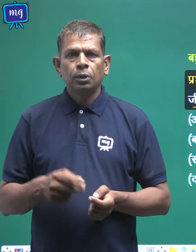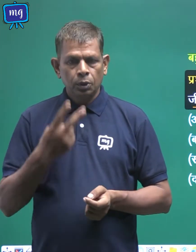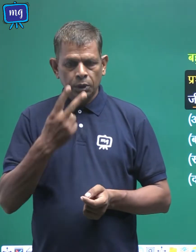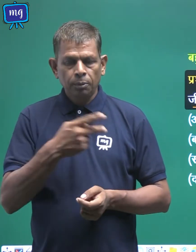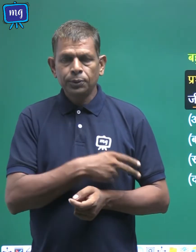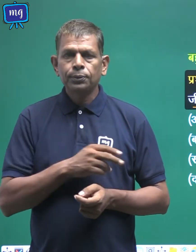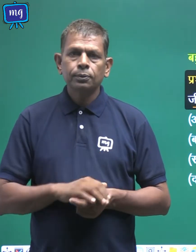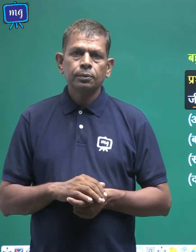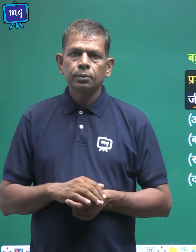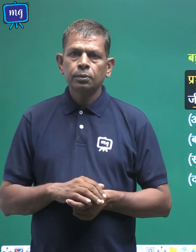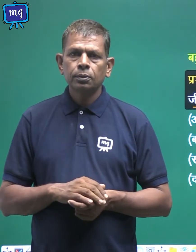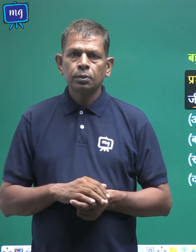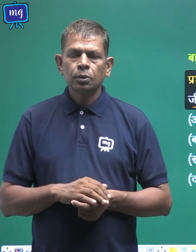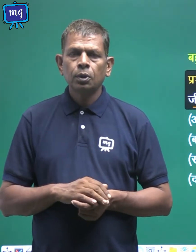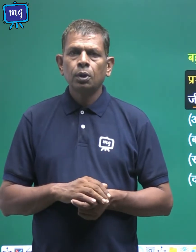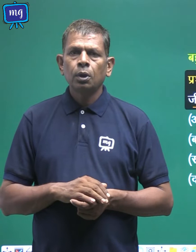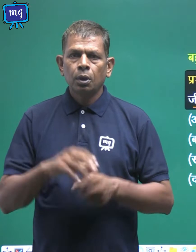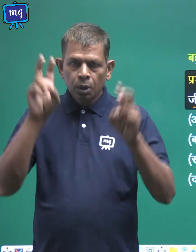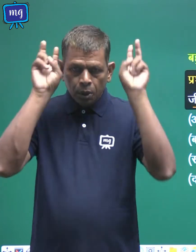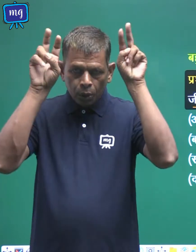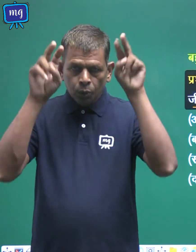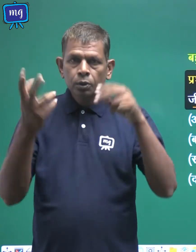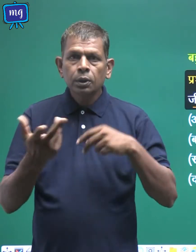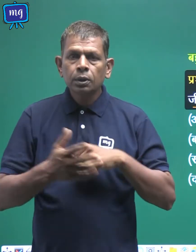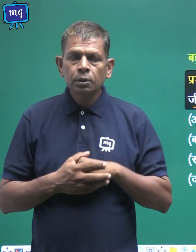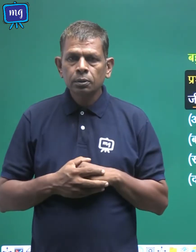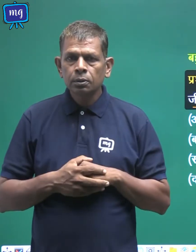देखो बच्चों, खरगोश तो क्या खाता है?